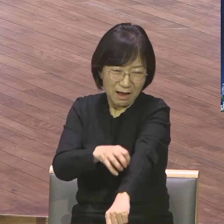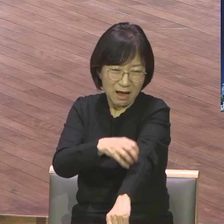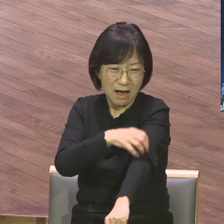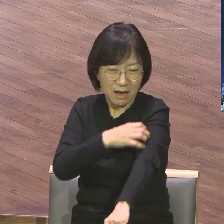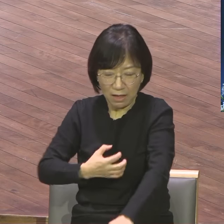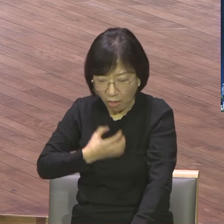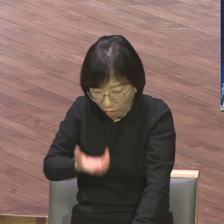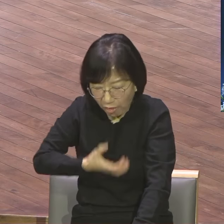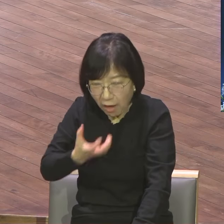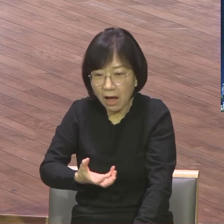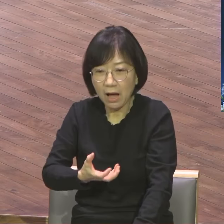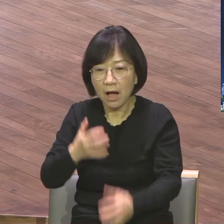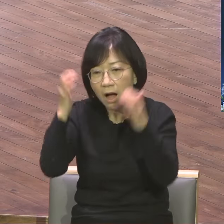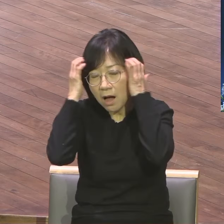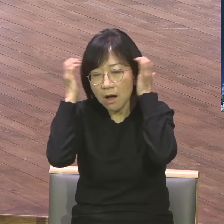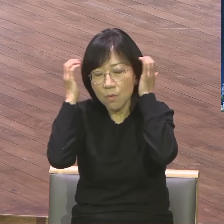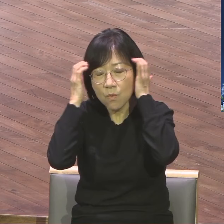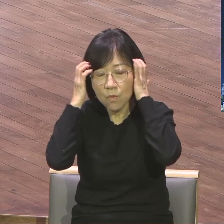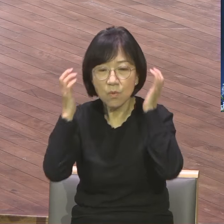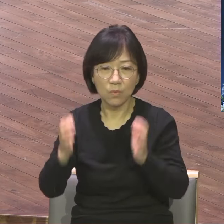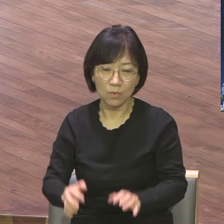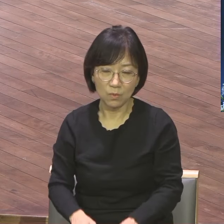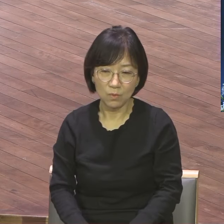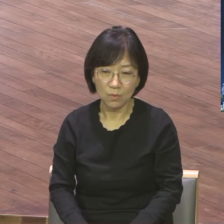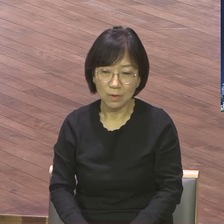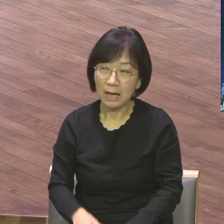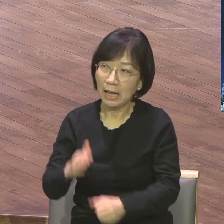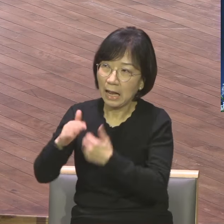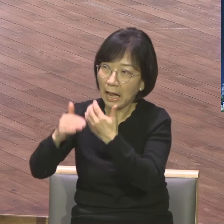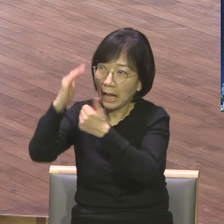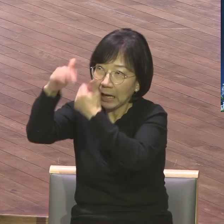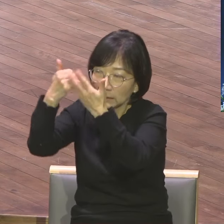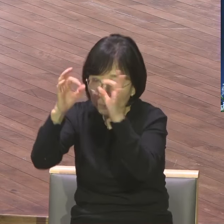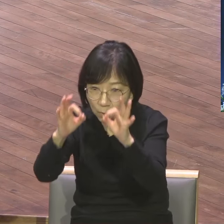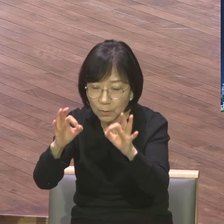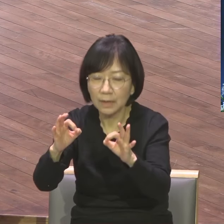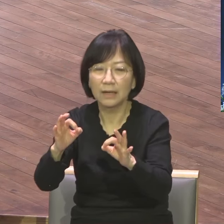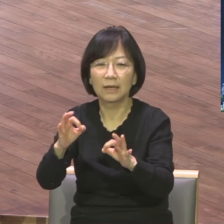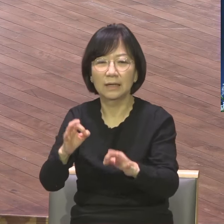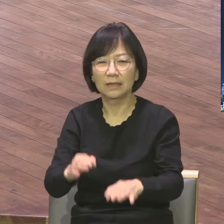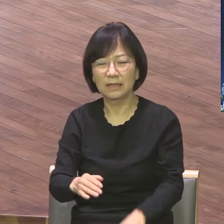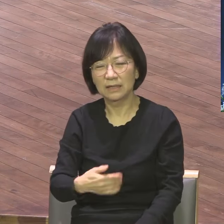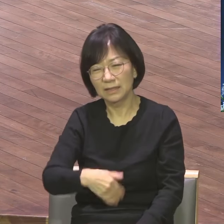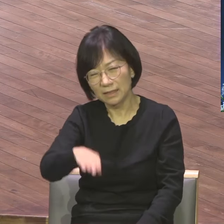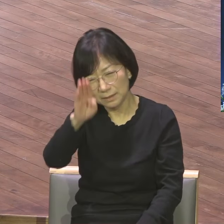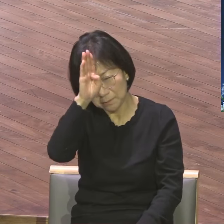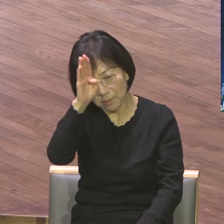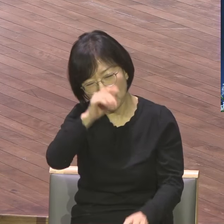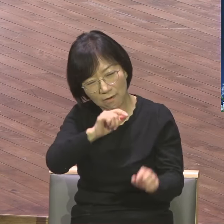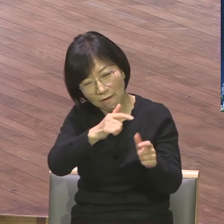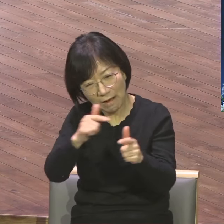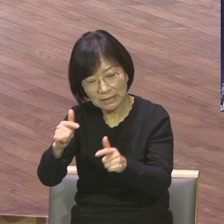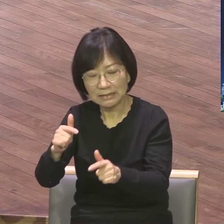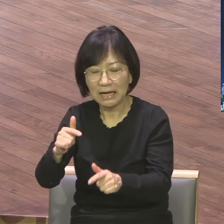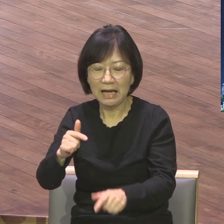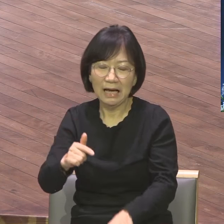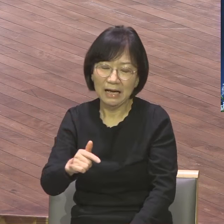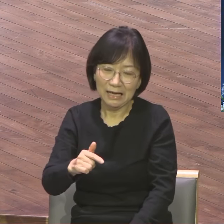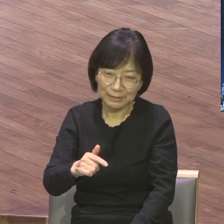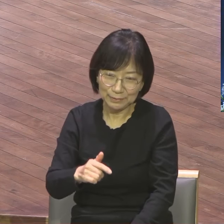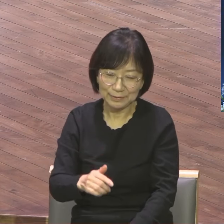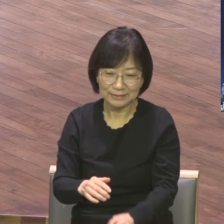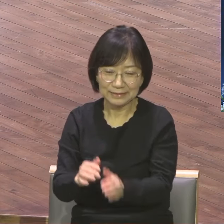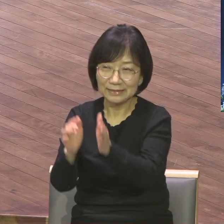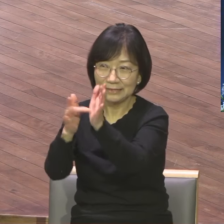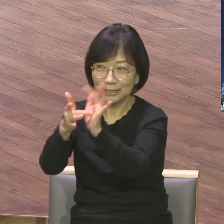기억하시겠죠. 복음을 위해 전도를 위해서 그런 질병을 얻었다. 그거는 거룩한 질병이에요. 예수의